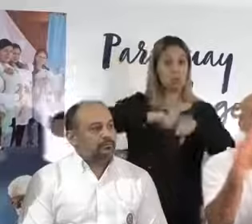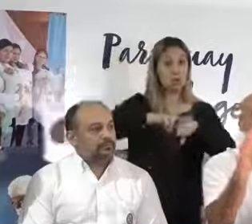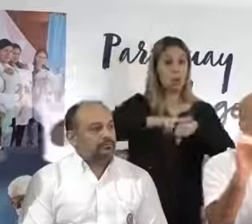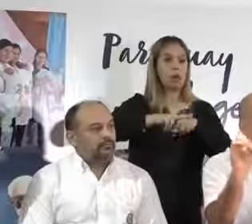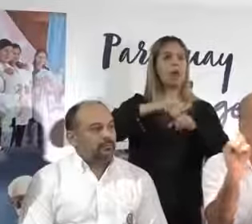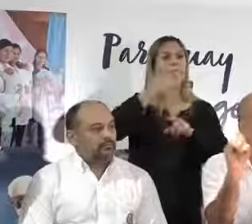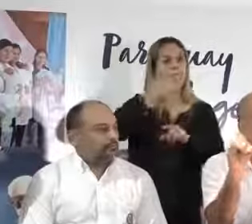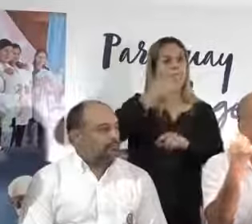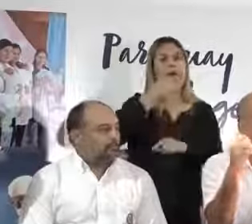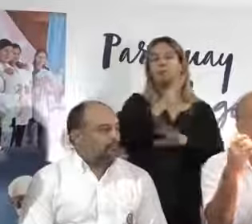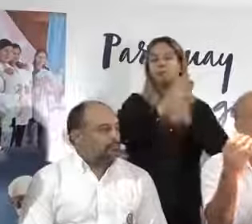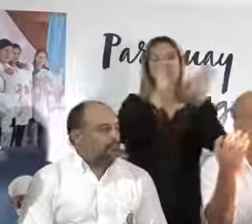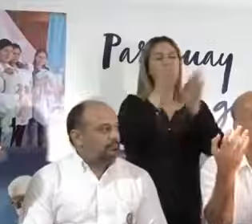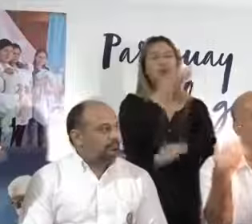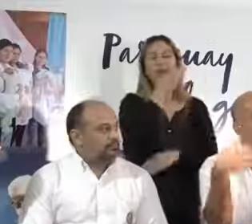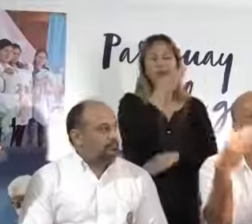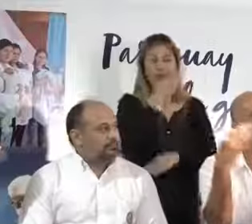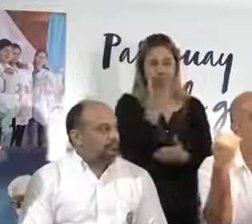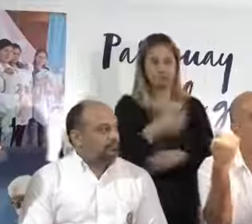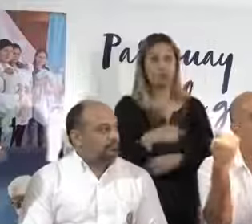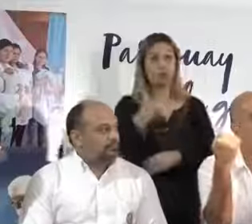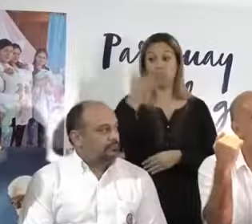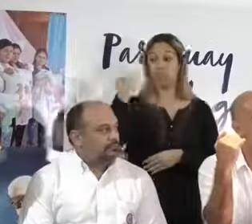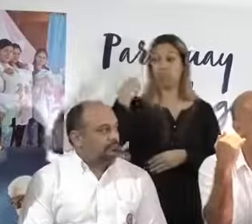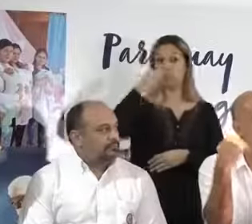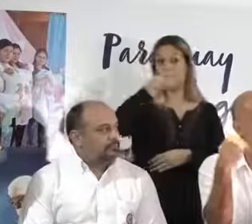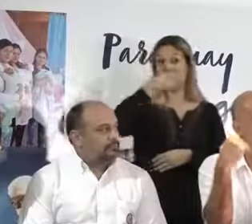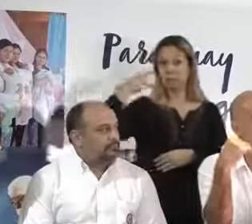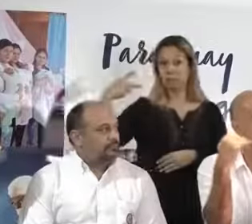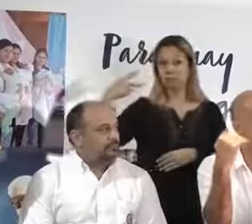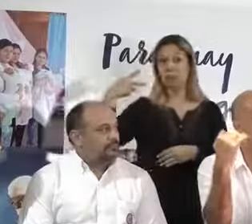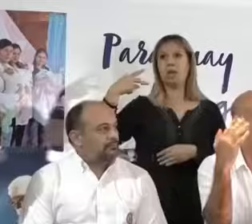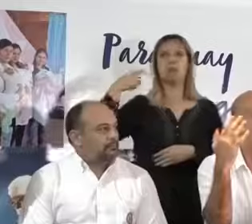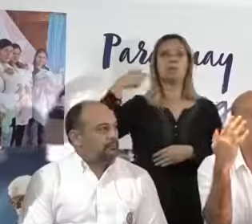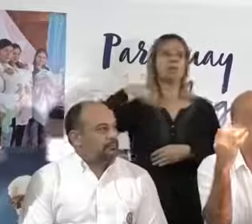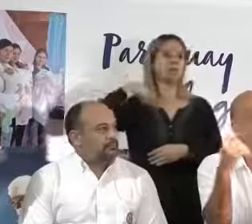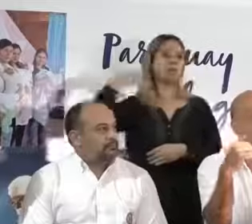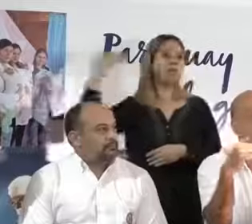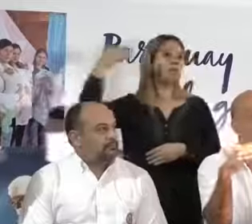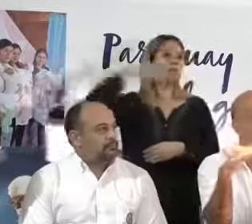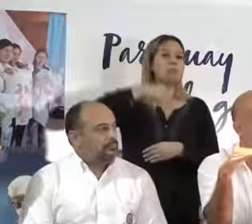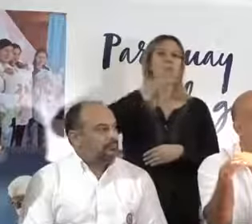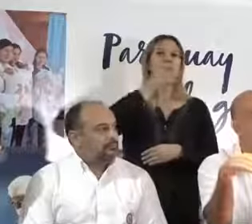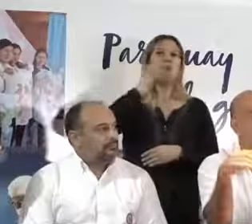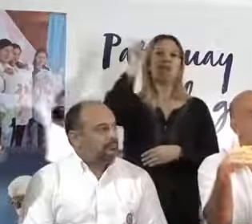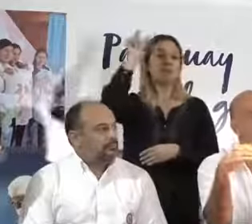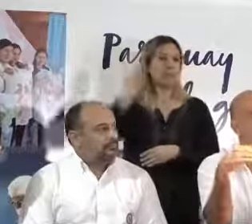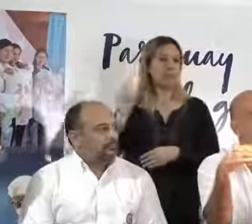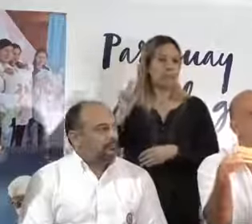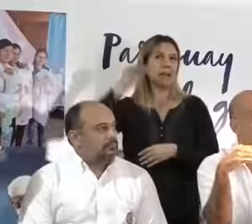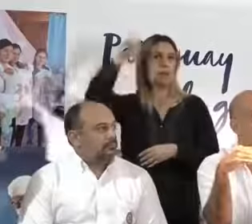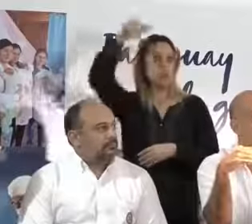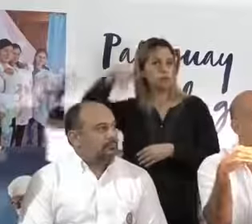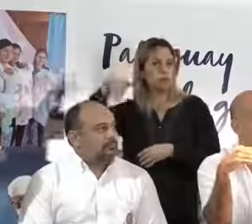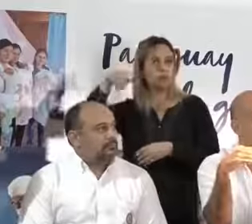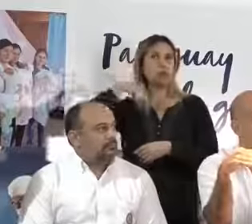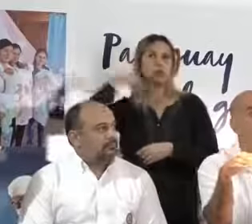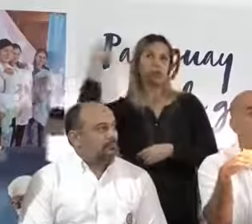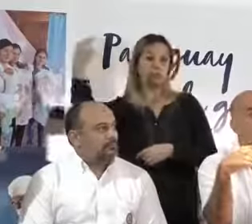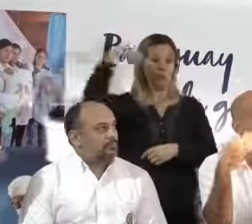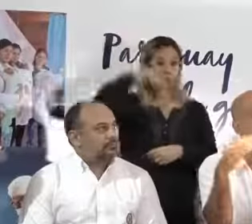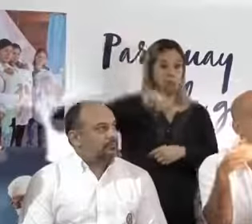de virus. Le voy a dar un ejemplo concreto. Si hace 2 semanas alguien venía del norte de Italia, probablemente no era un caso a ser